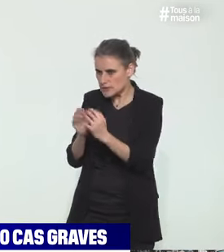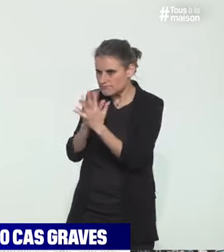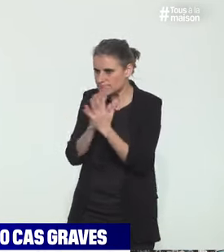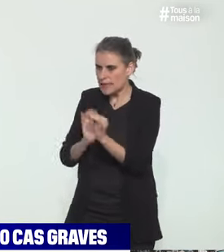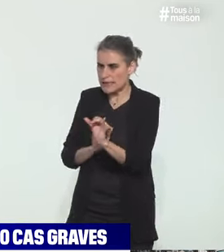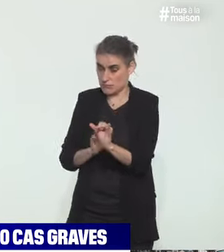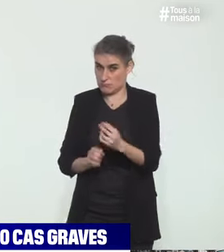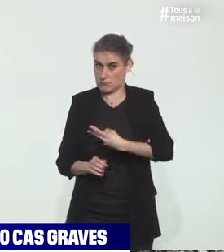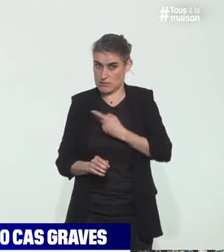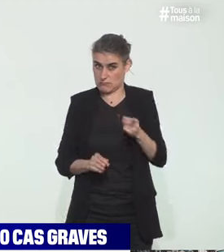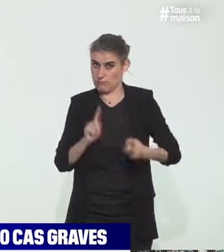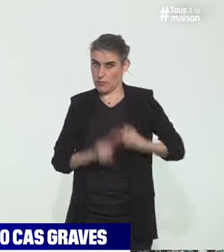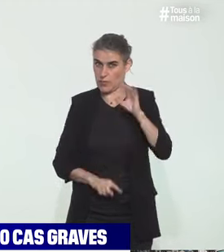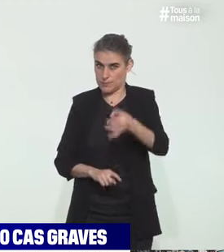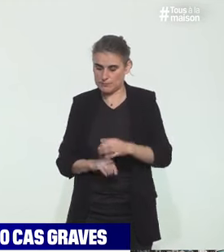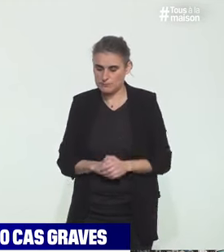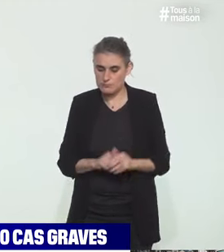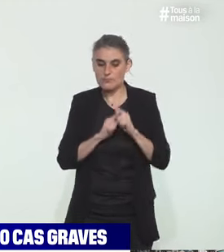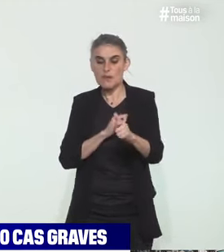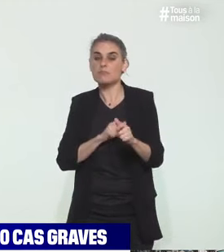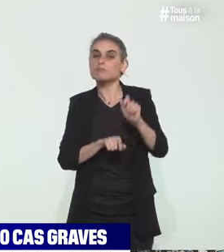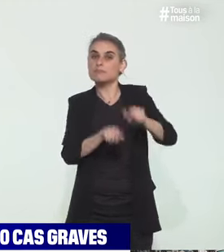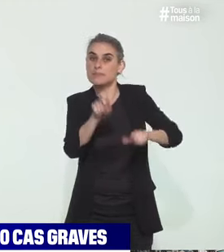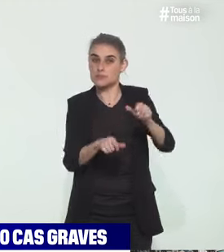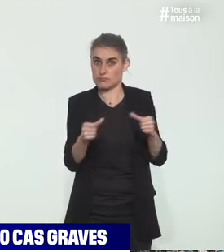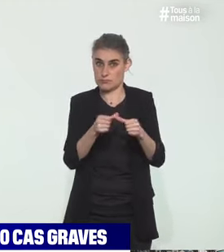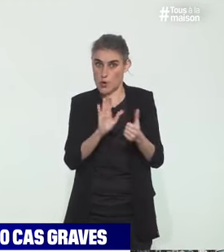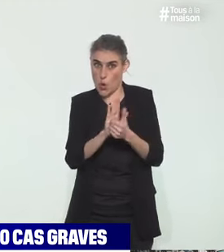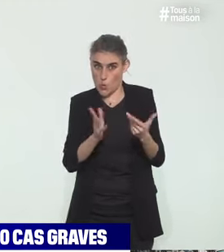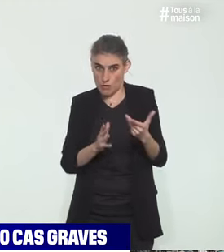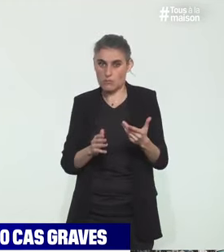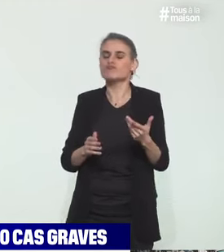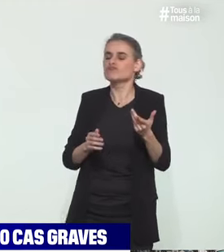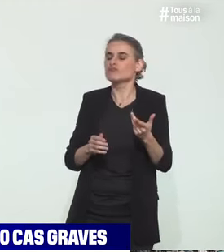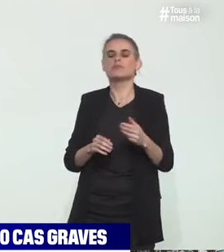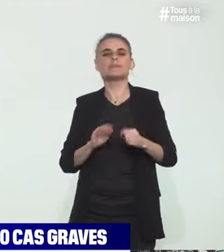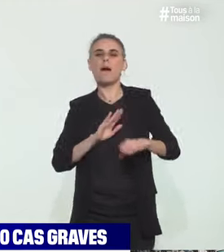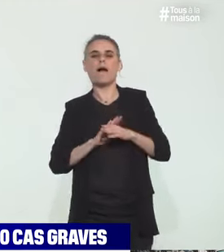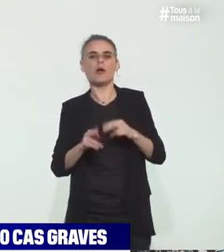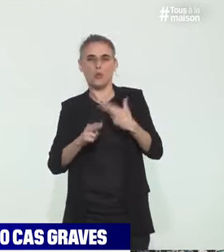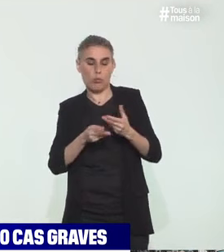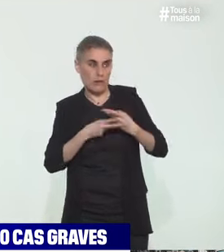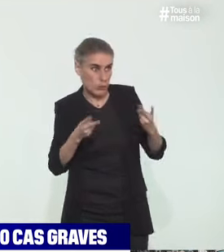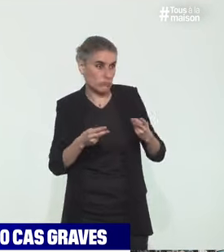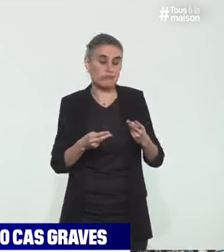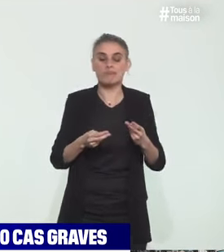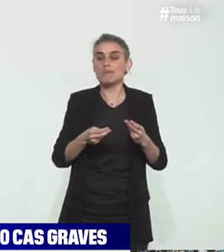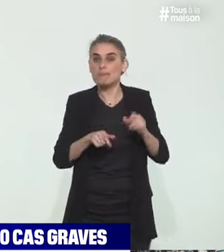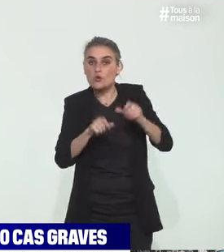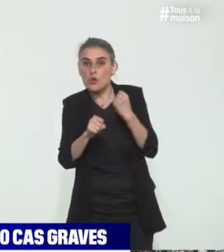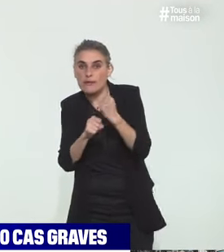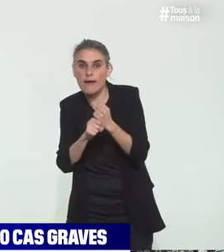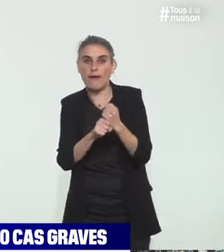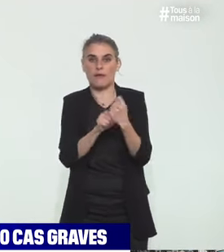totalement central. Ensuite, nous aurons des personnes qui seront chargées de contacter les contacts que vous aurez listés, vos contacts professionnels par exemple, ou les personnes